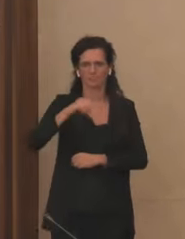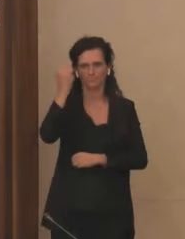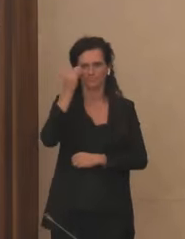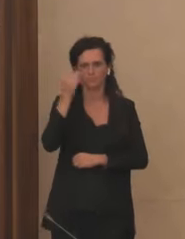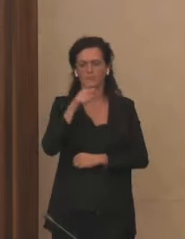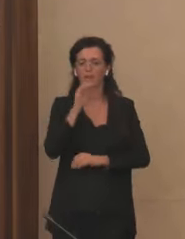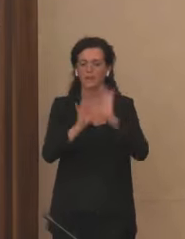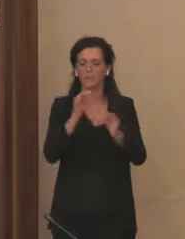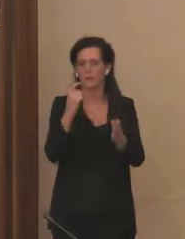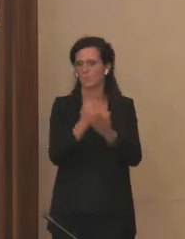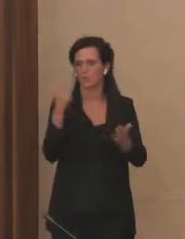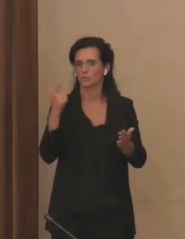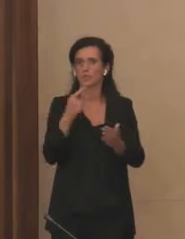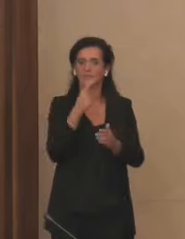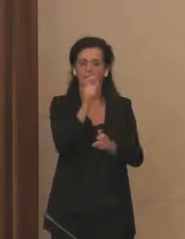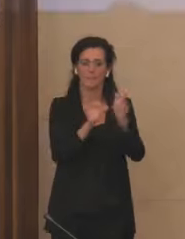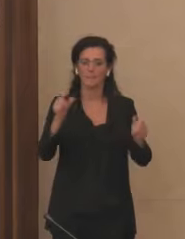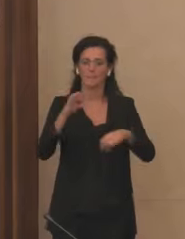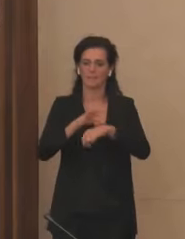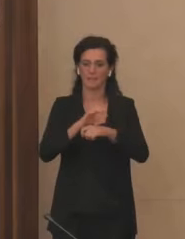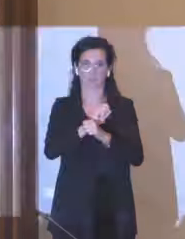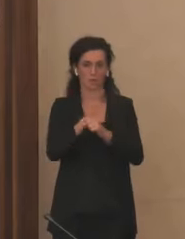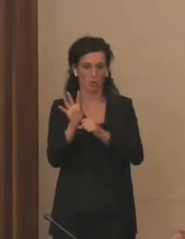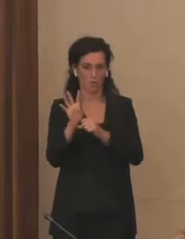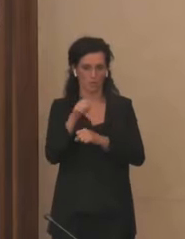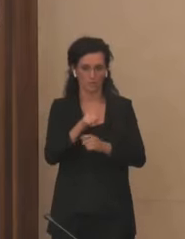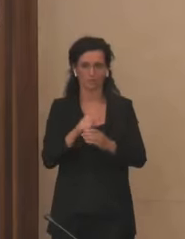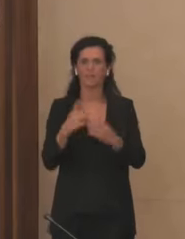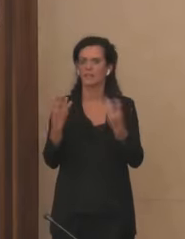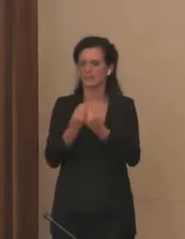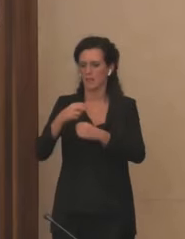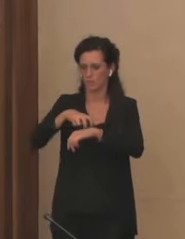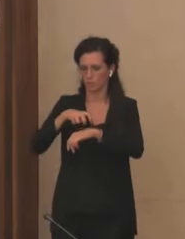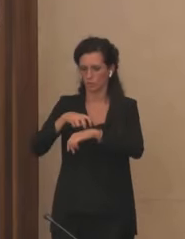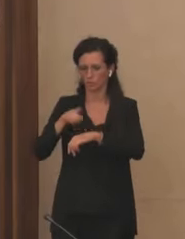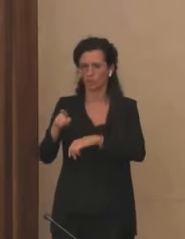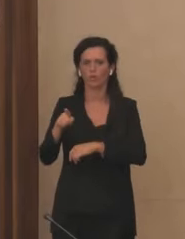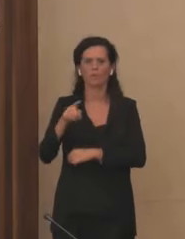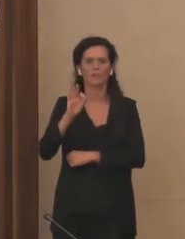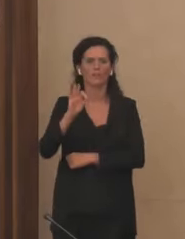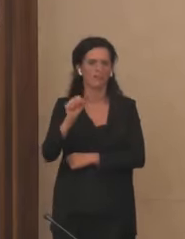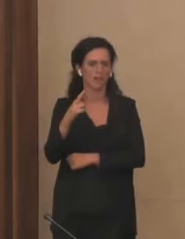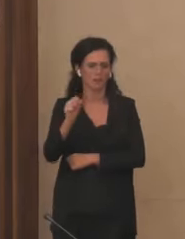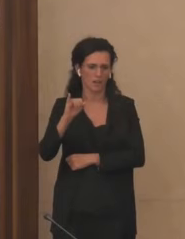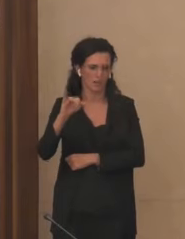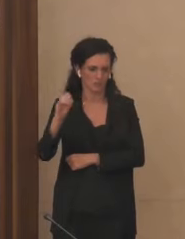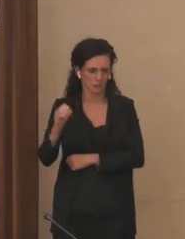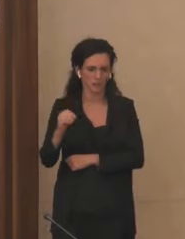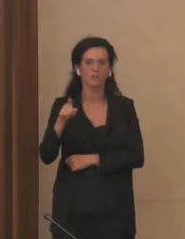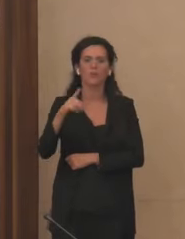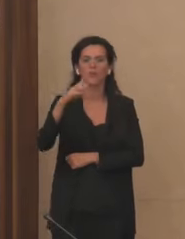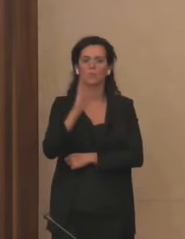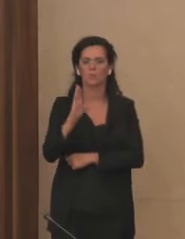Covid. Questo lavoro è stato fatto assieme al professor Héctor Carvalho, anche lui di Buenos Aires, e il professor